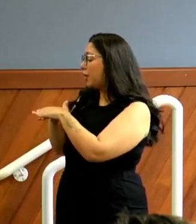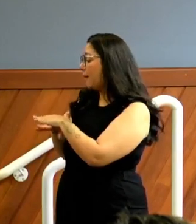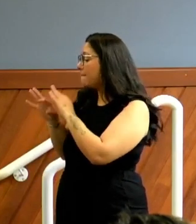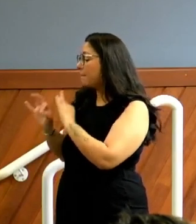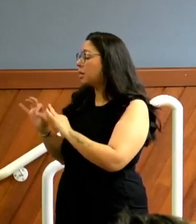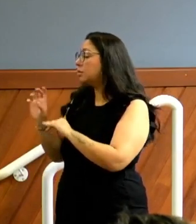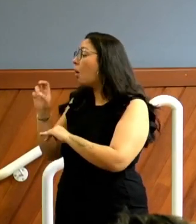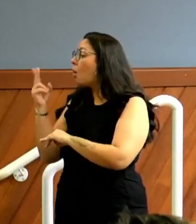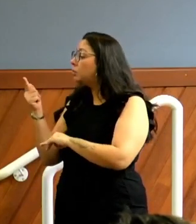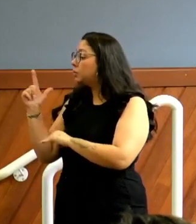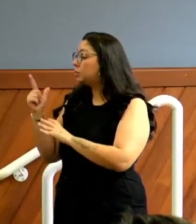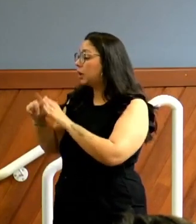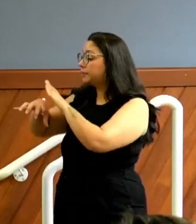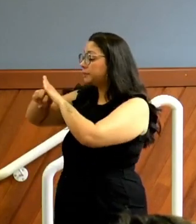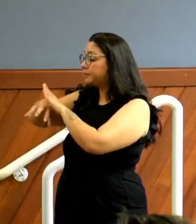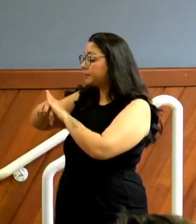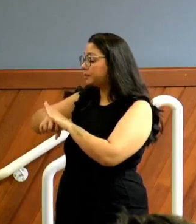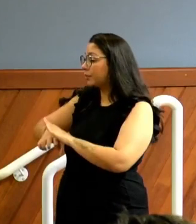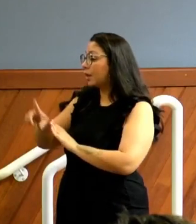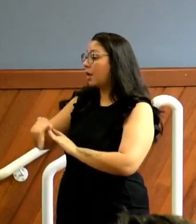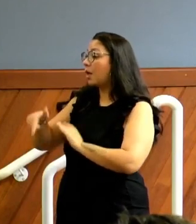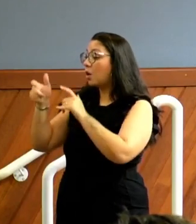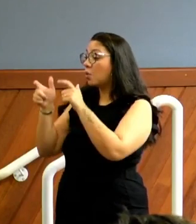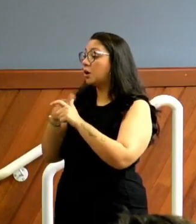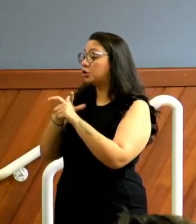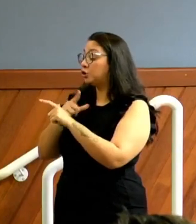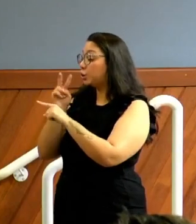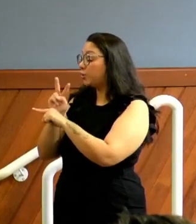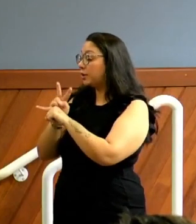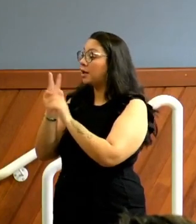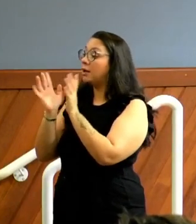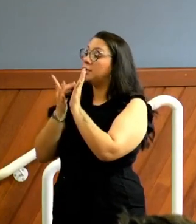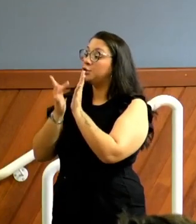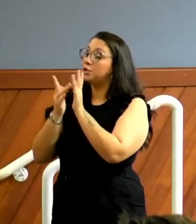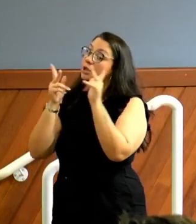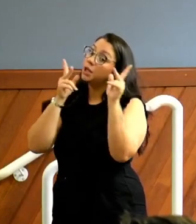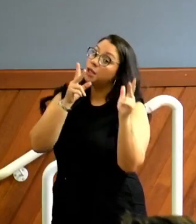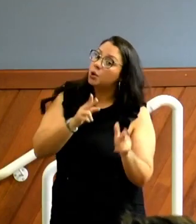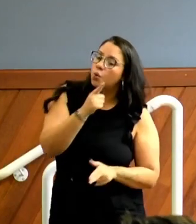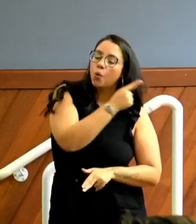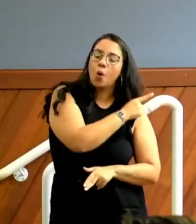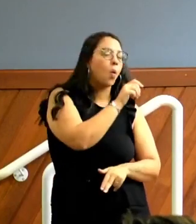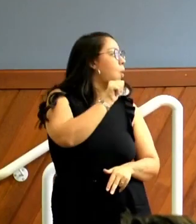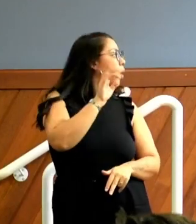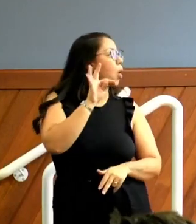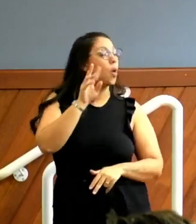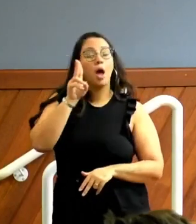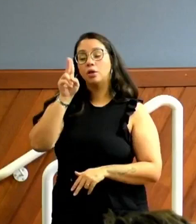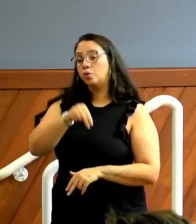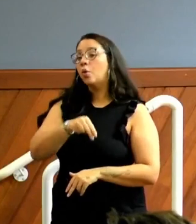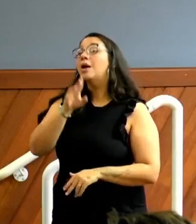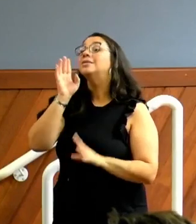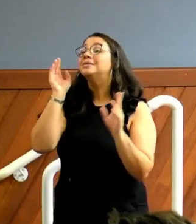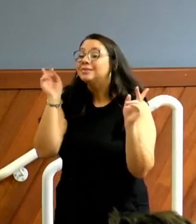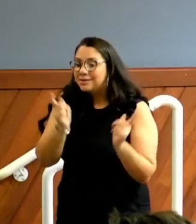não insere aquilo que eu estou gerando em um ambiente de preservação digital, como é o caso do Atom. O Atom possibilita. Pode ser